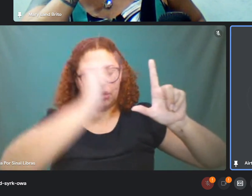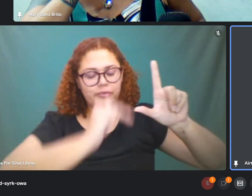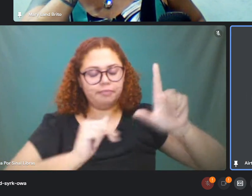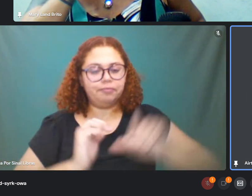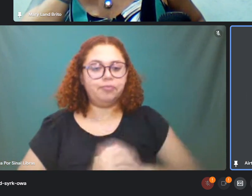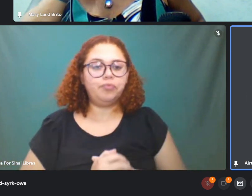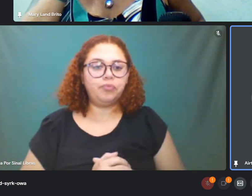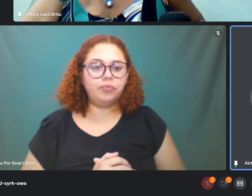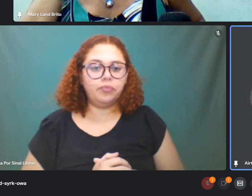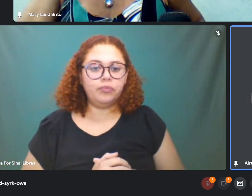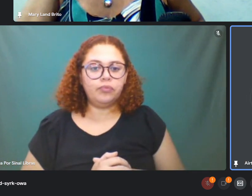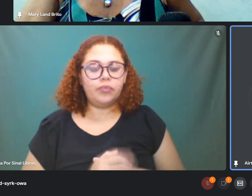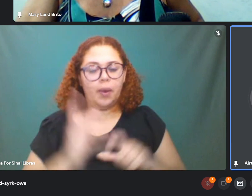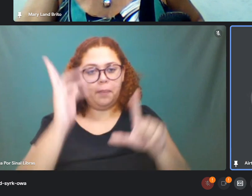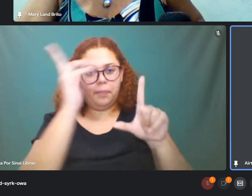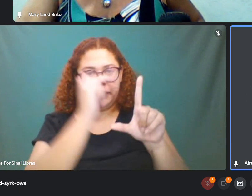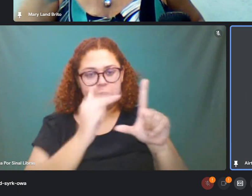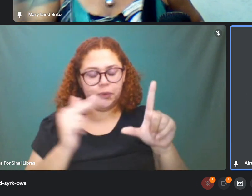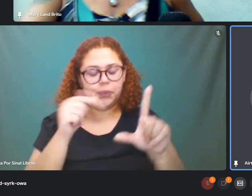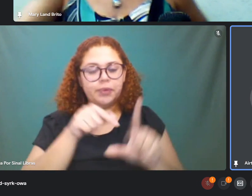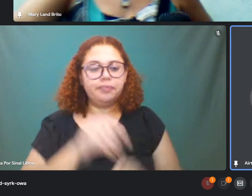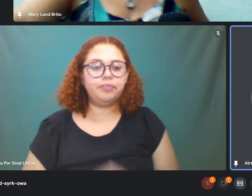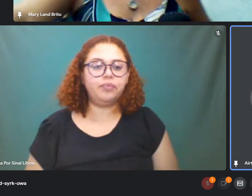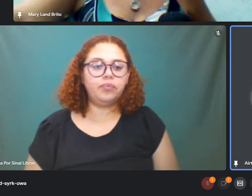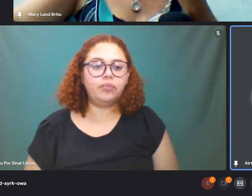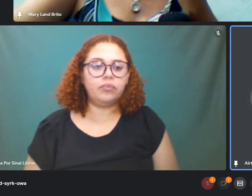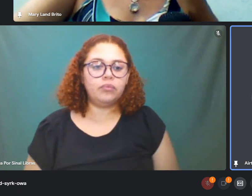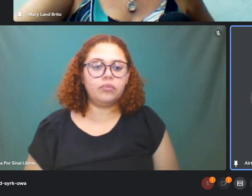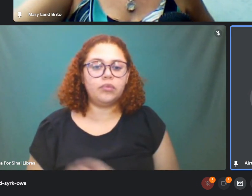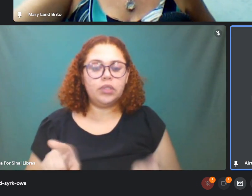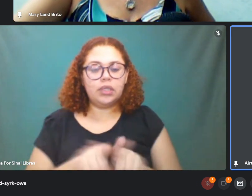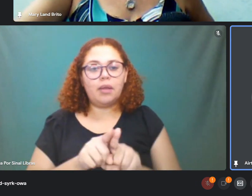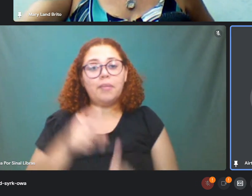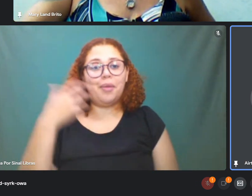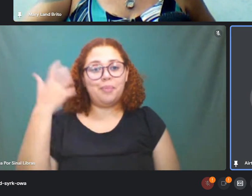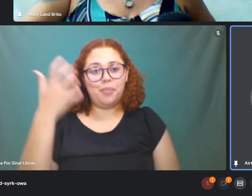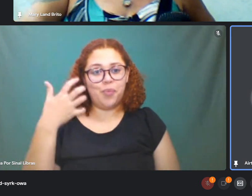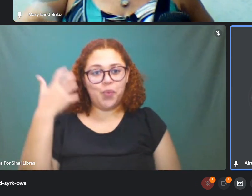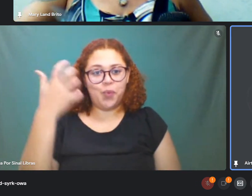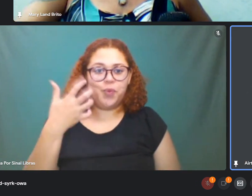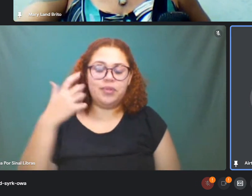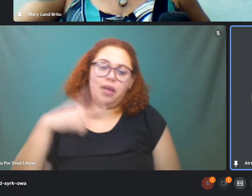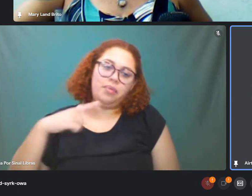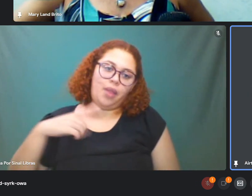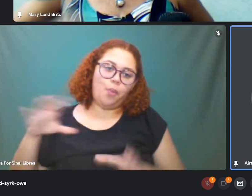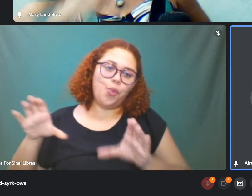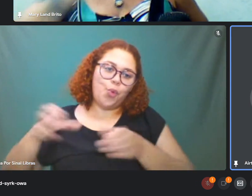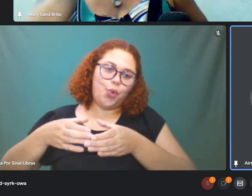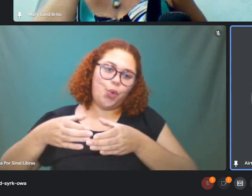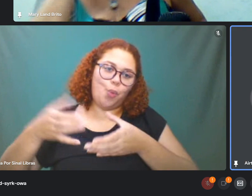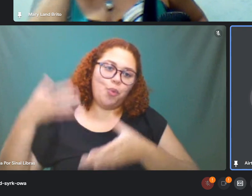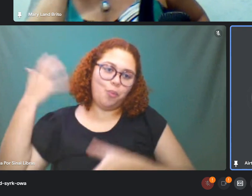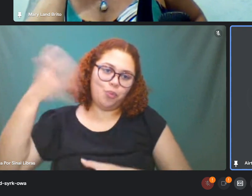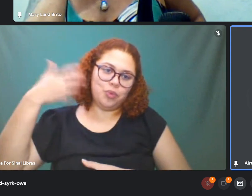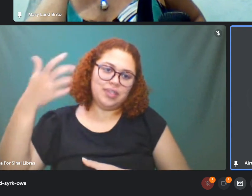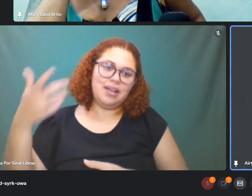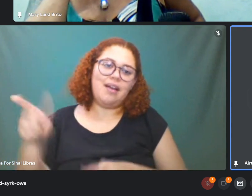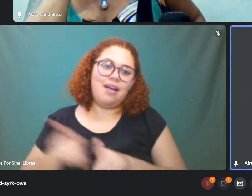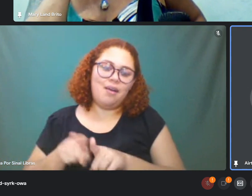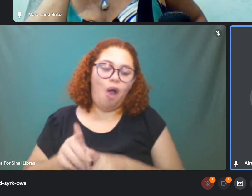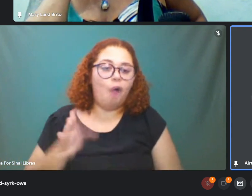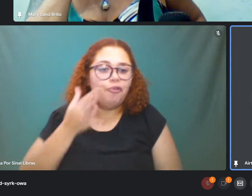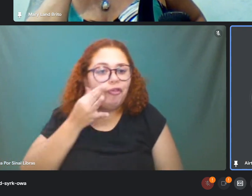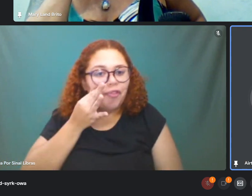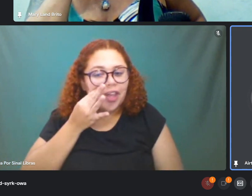que é pintura, né, em tela, e a parte de música, né, tenho uma banda e faço música ao vivo também.